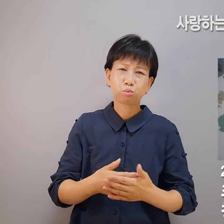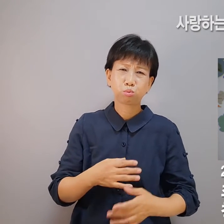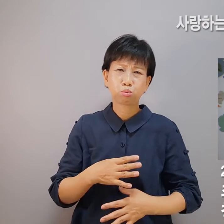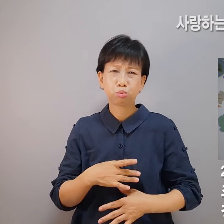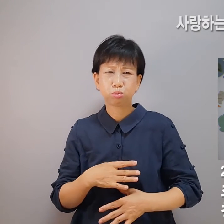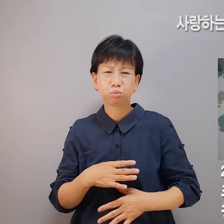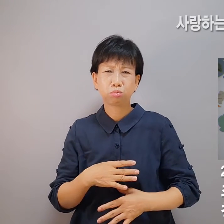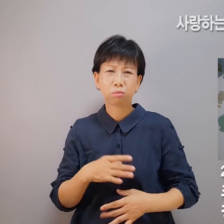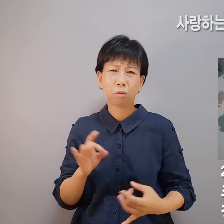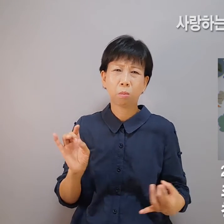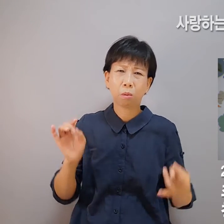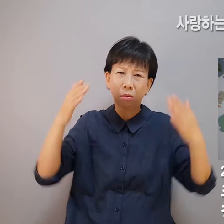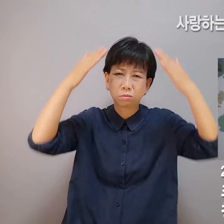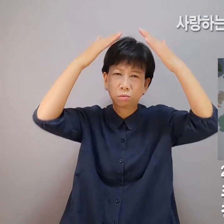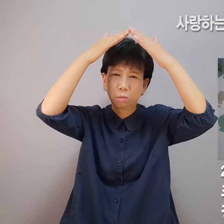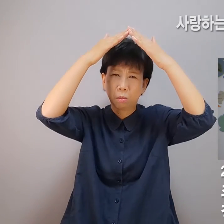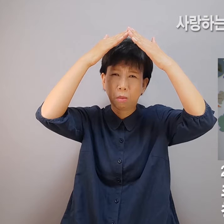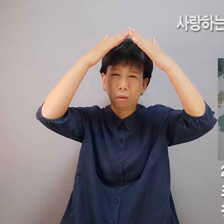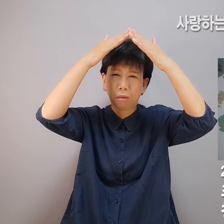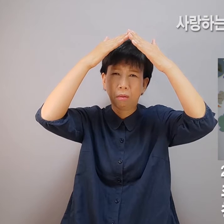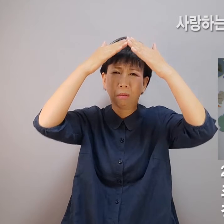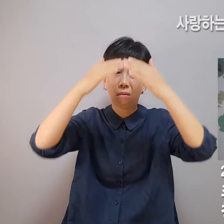옴짝달싹을 못할 것 같아요. 그렇죠?